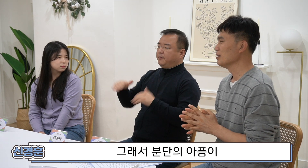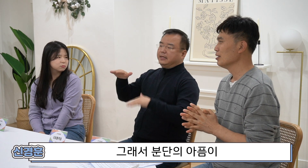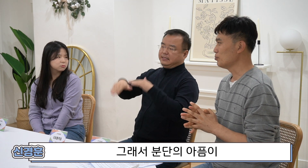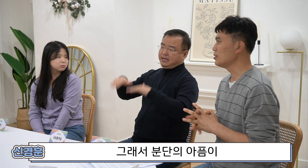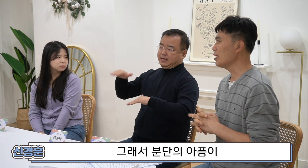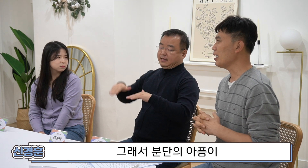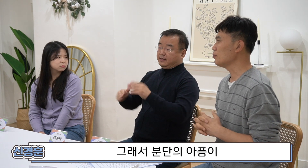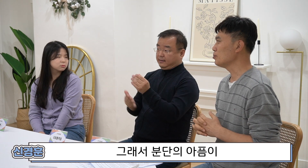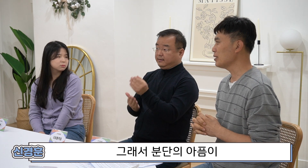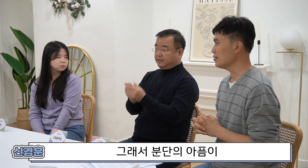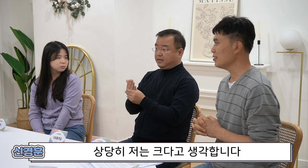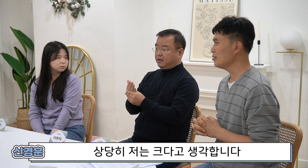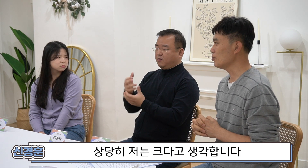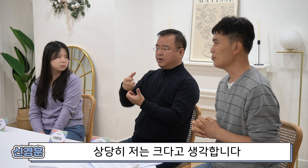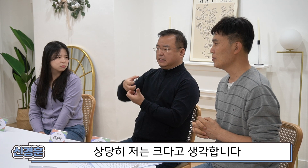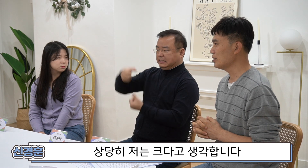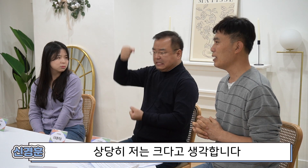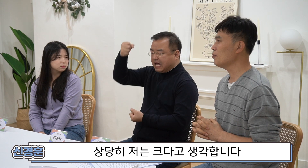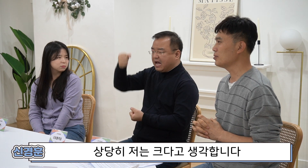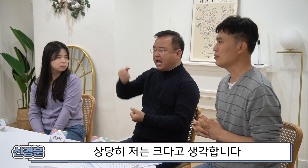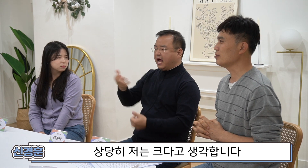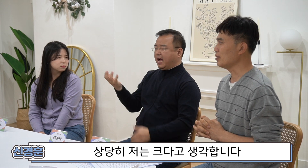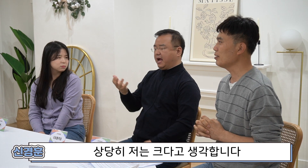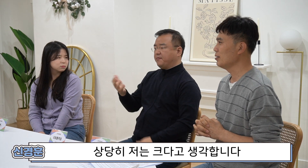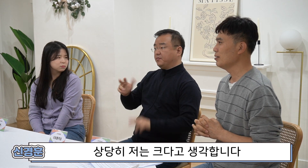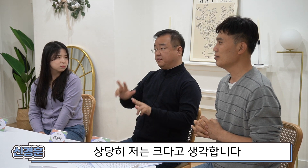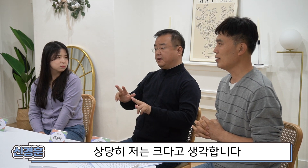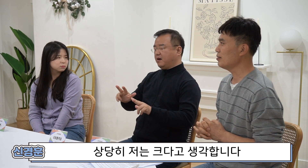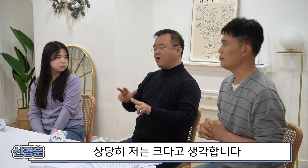그래서 분단의 아픔이 상당히 좀 크다고 저는 이제 생각합니다.